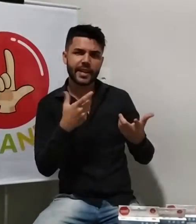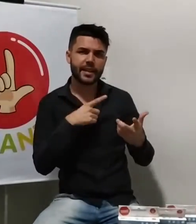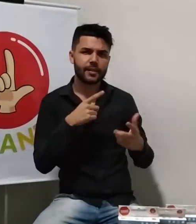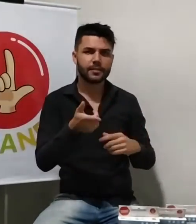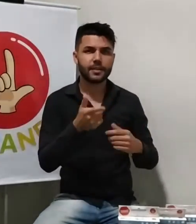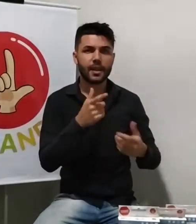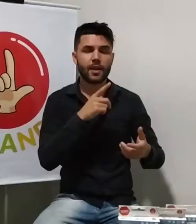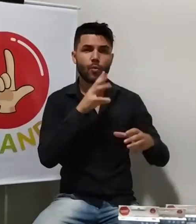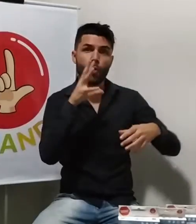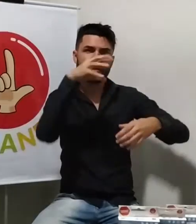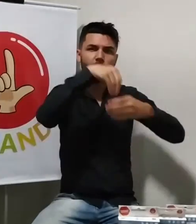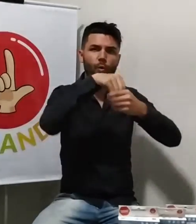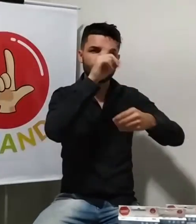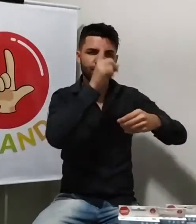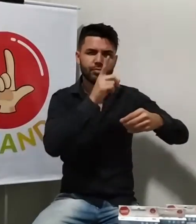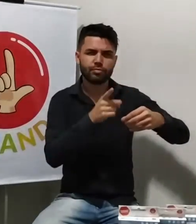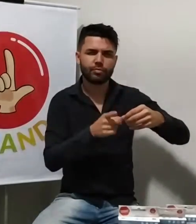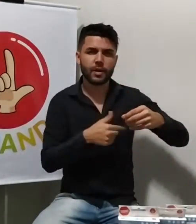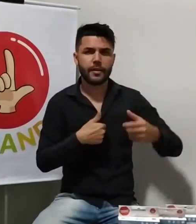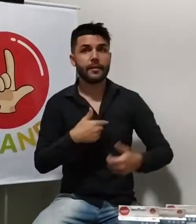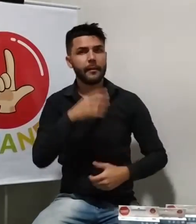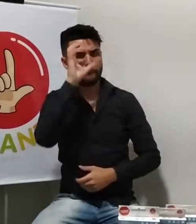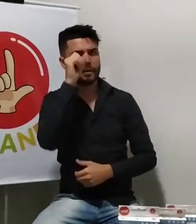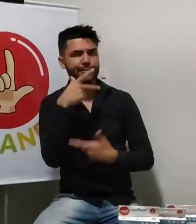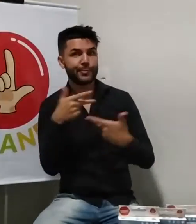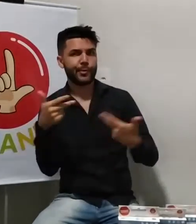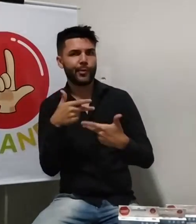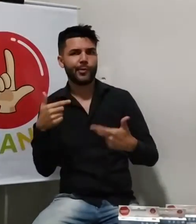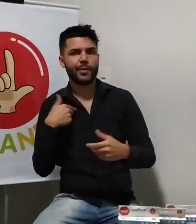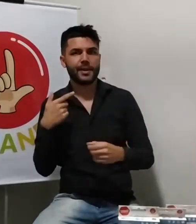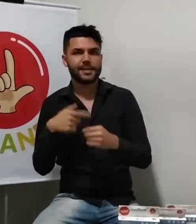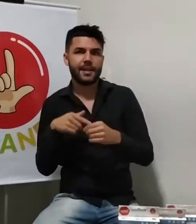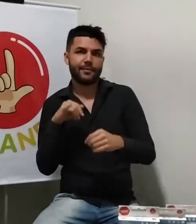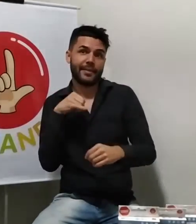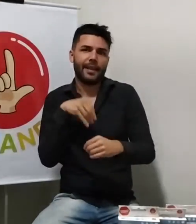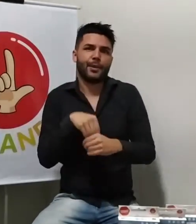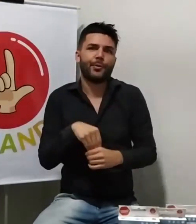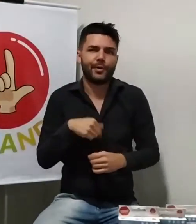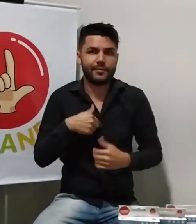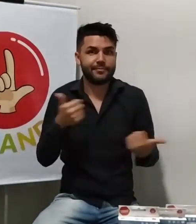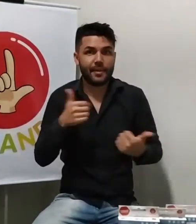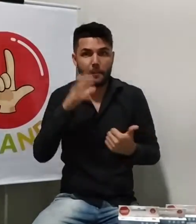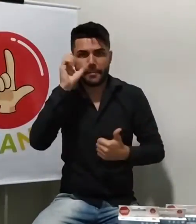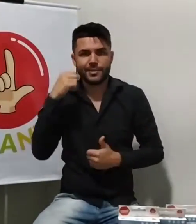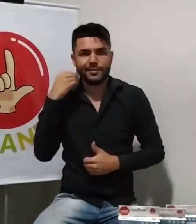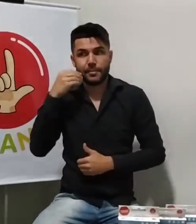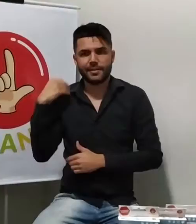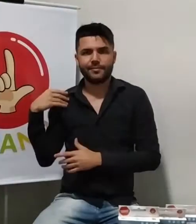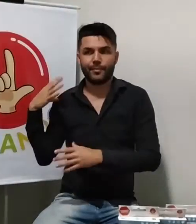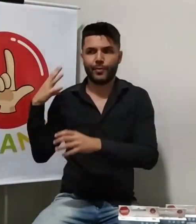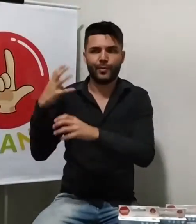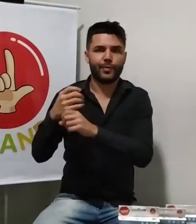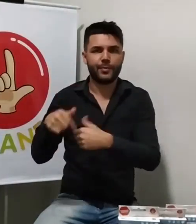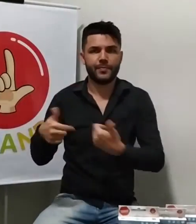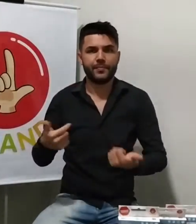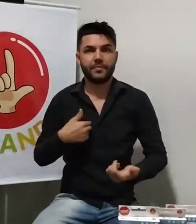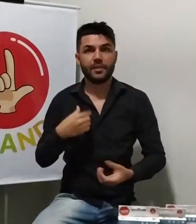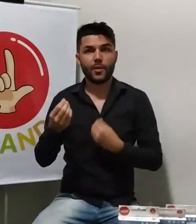investidor. O que você falou lá no investidor? Qual foi o pitch que você fez pra justificar os caras colocarem 5 milhões? Porque senão parece assim, não, eu fui lá, fechei